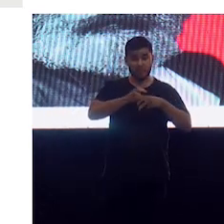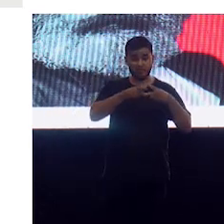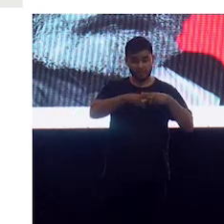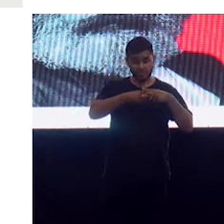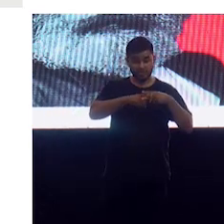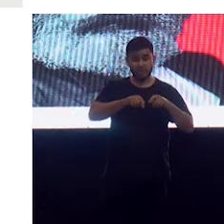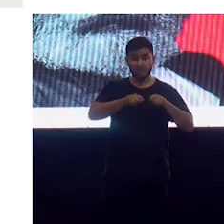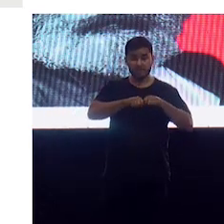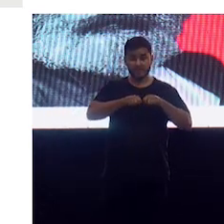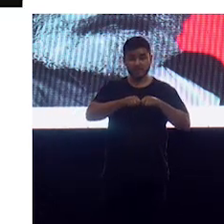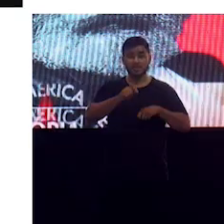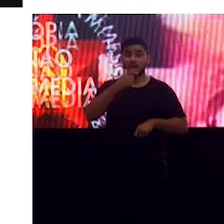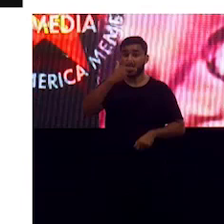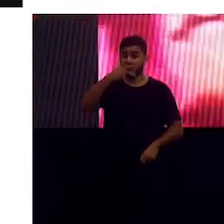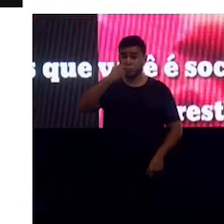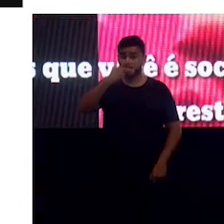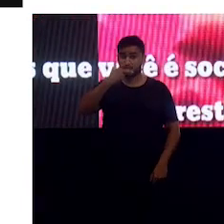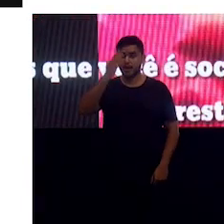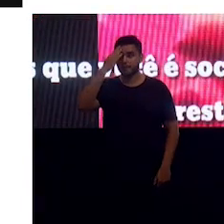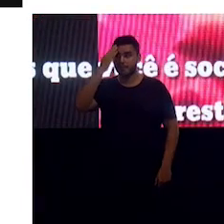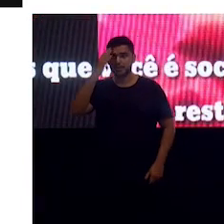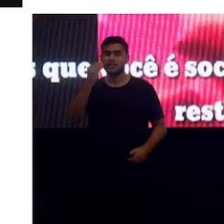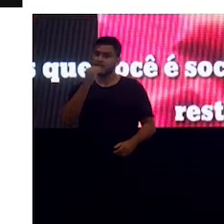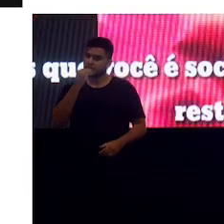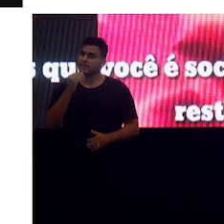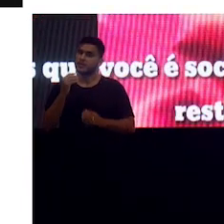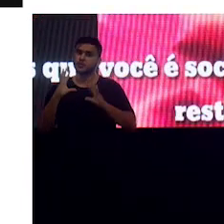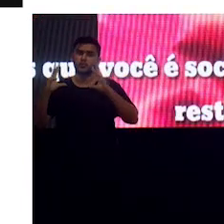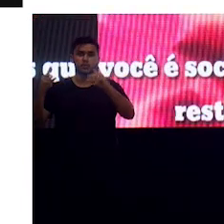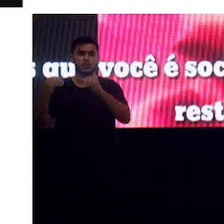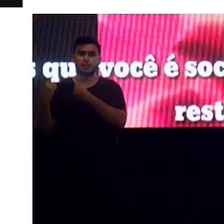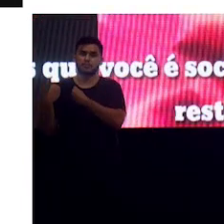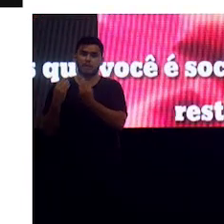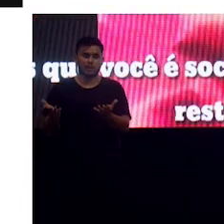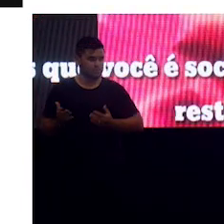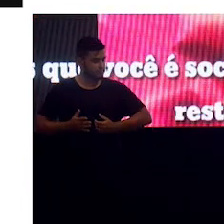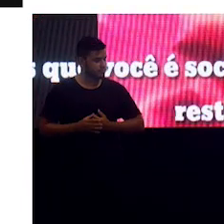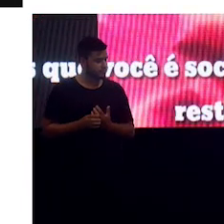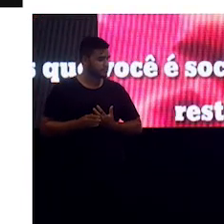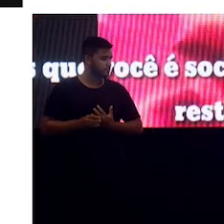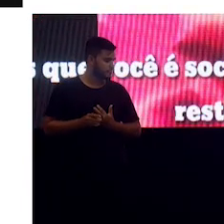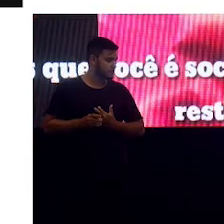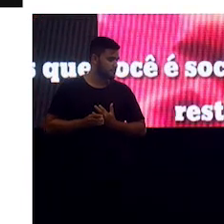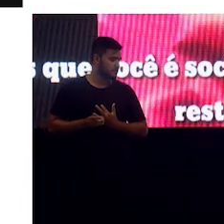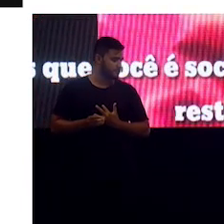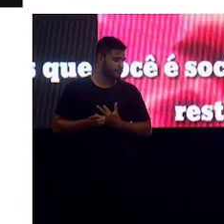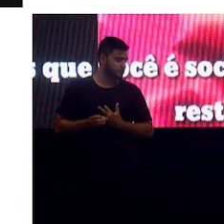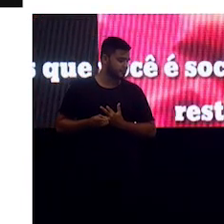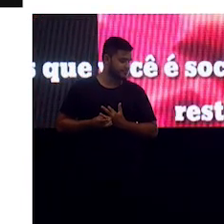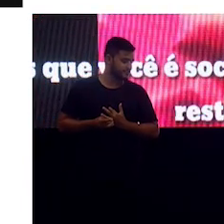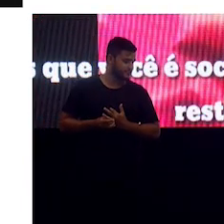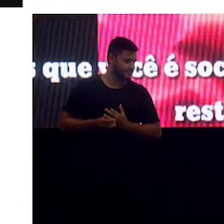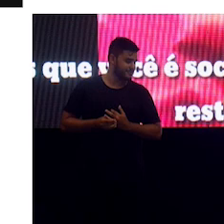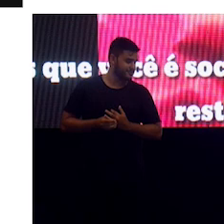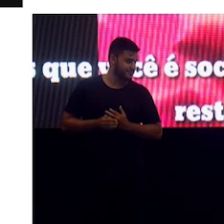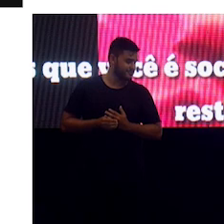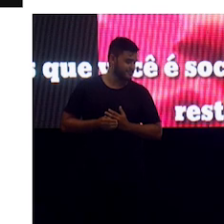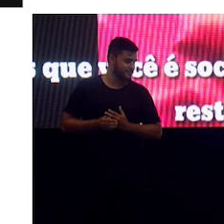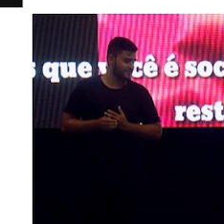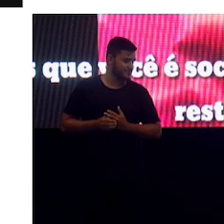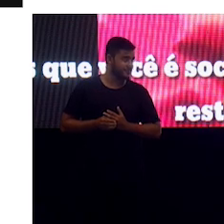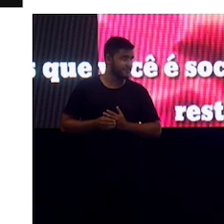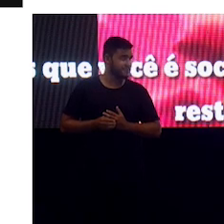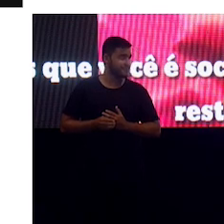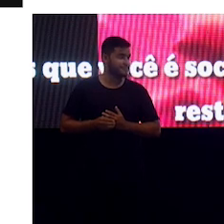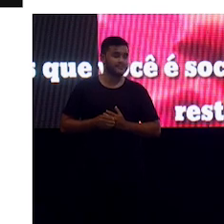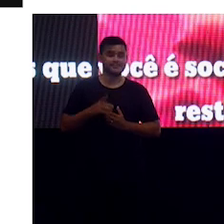chama socialista de iPhone. Eis que você é socialista e entra no restaurante. Se espanta, né?